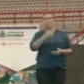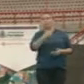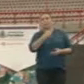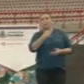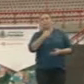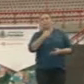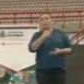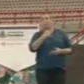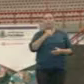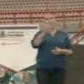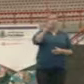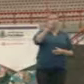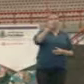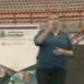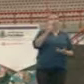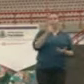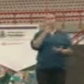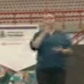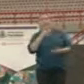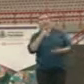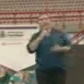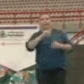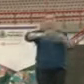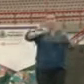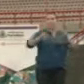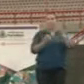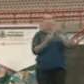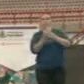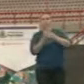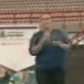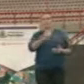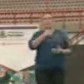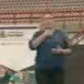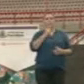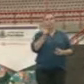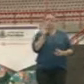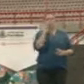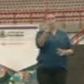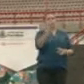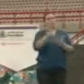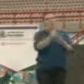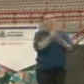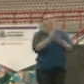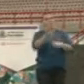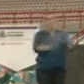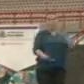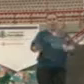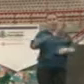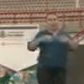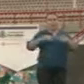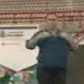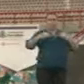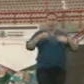Não pode o uso de bebida alcoólica, não pode certos tipos de palavreado. Cuidado com a